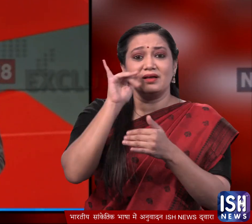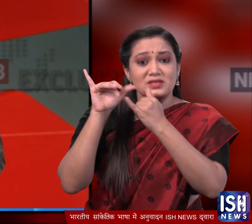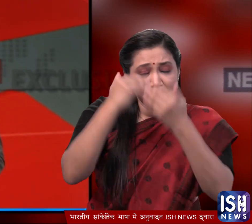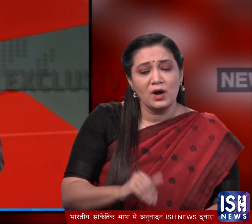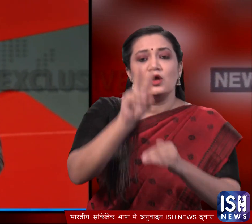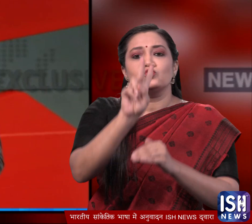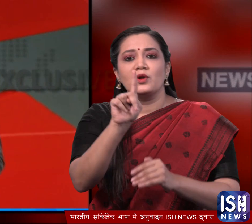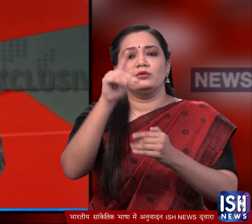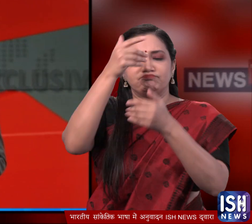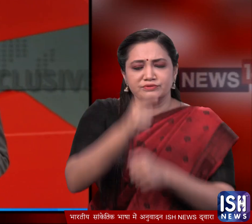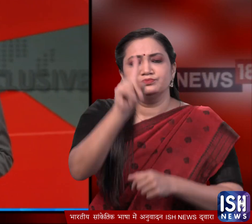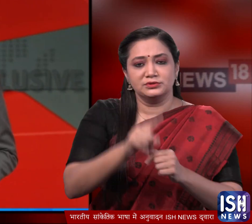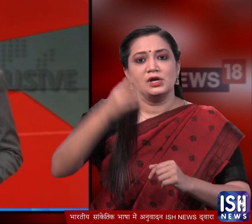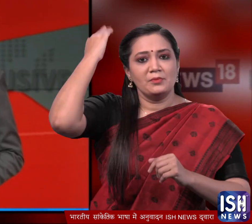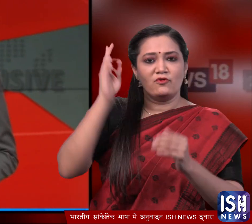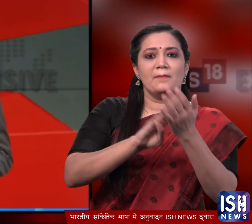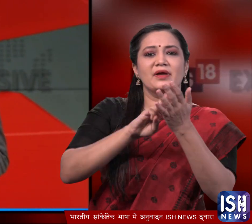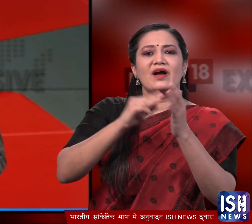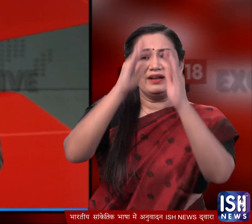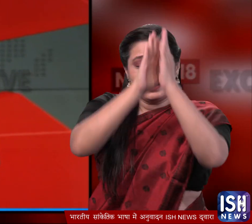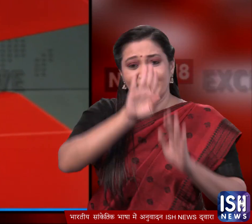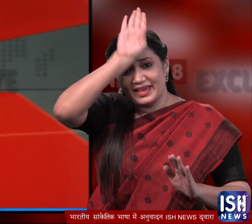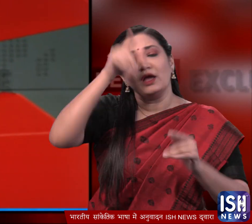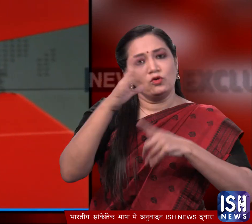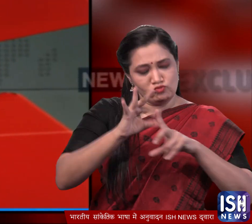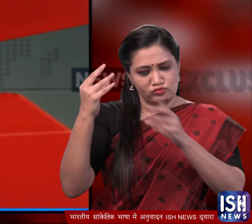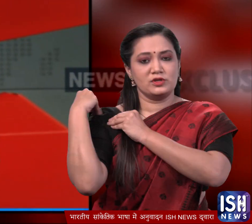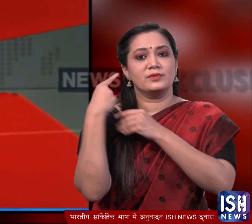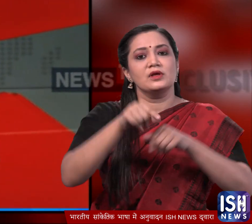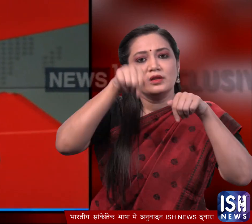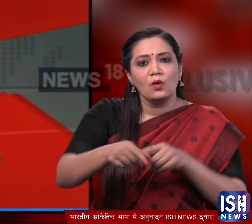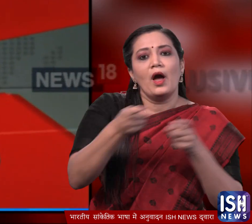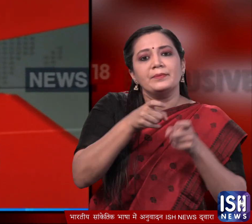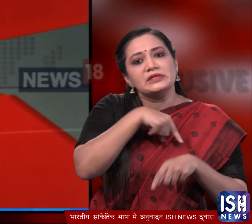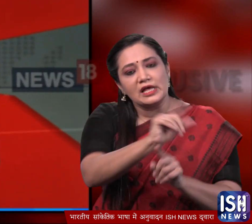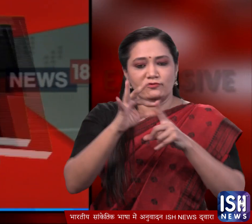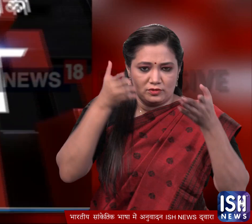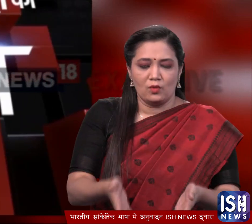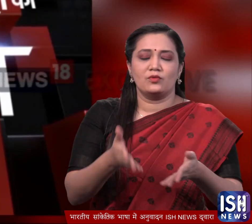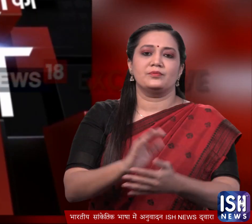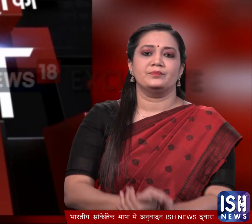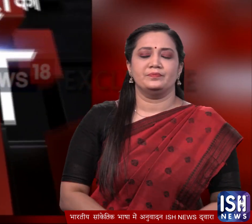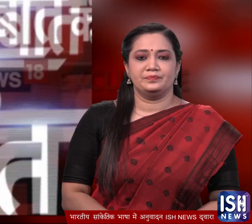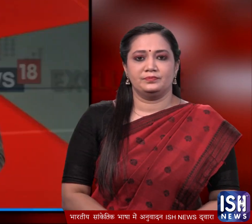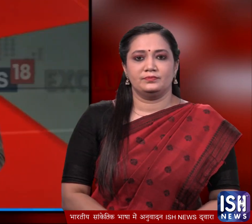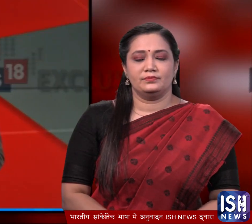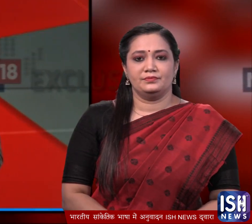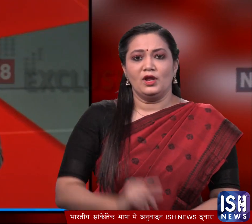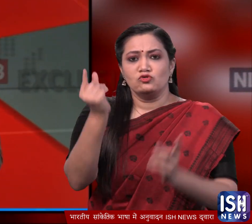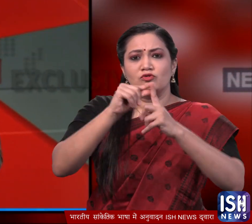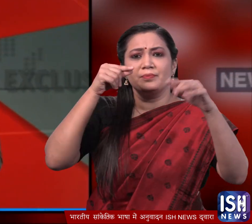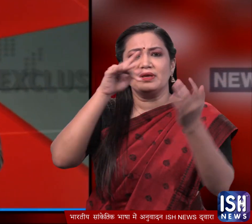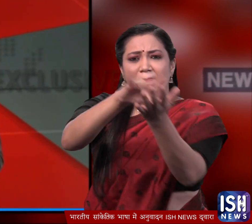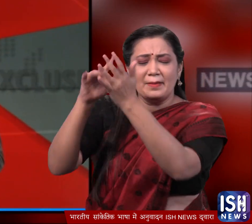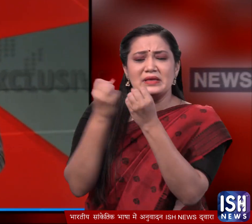जाती, जिसका इंतजाम पहले मेवाड़ के राज परिवार की तरफ से किया जाता था और अब प्रशासन खुद यह व्यवस्था करता है। यूपी के कुछ जिलों